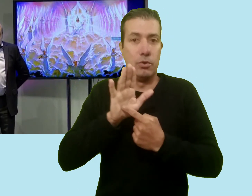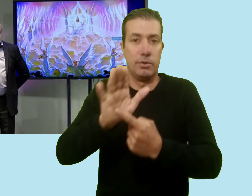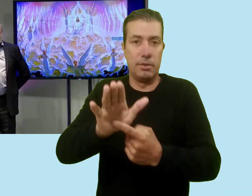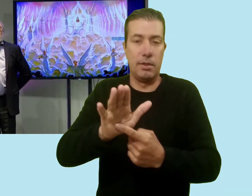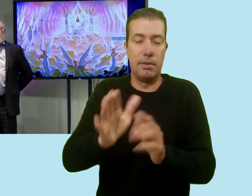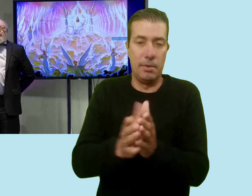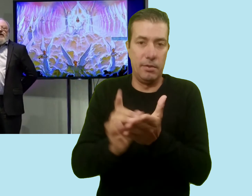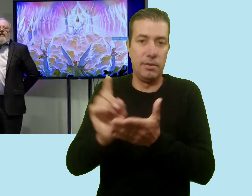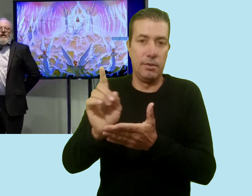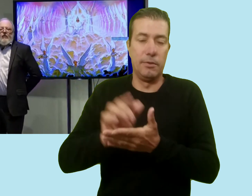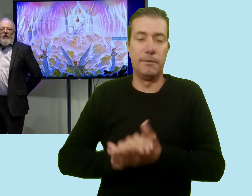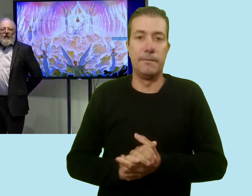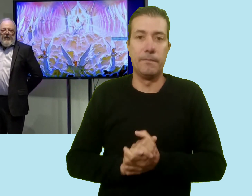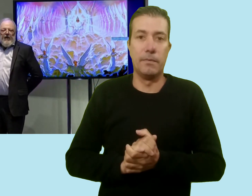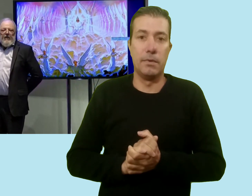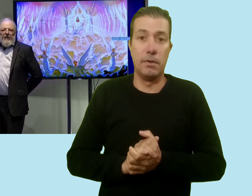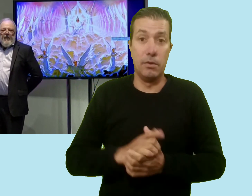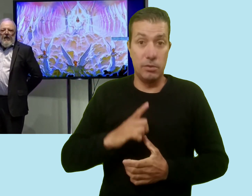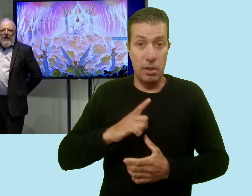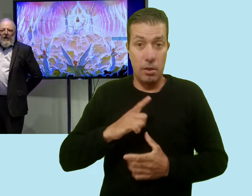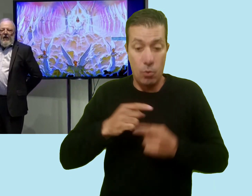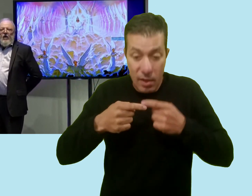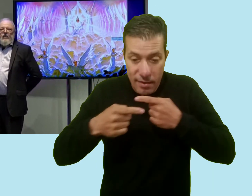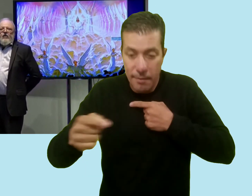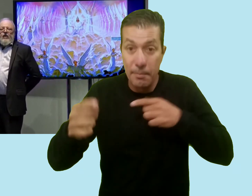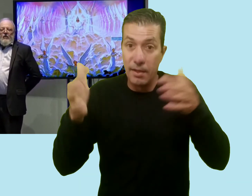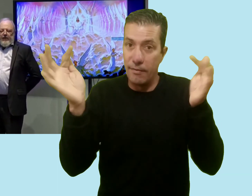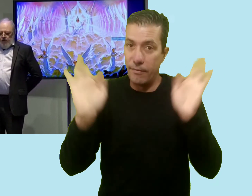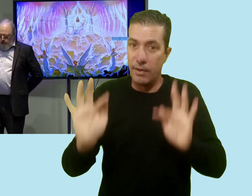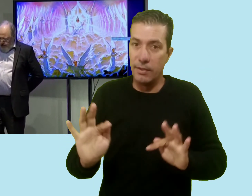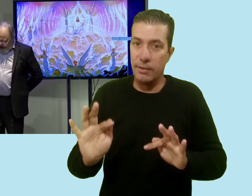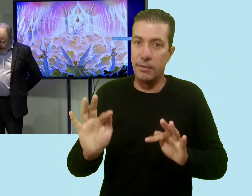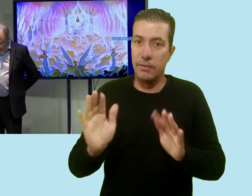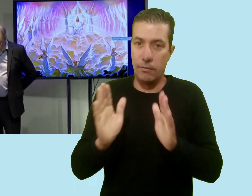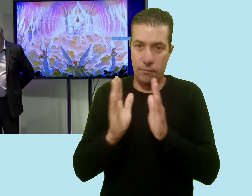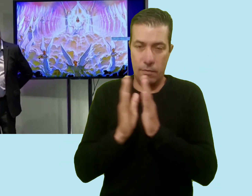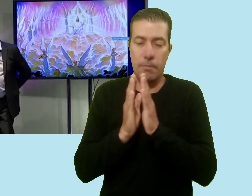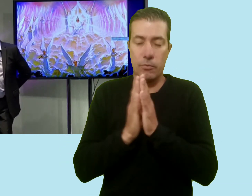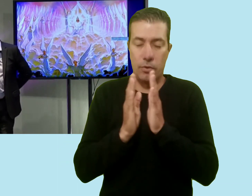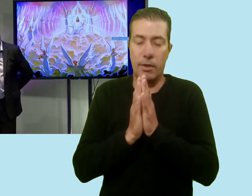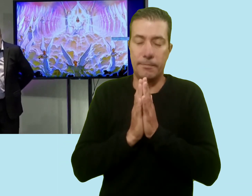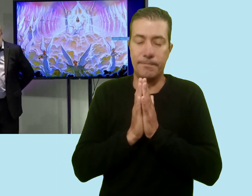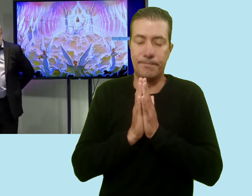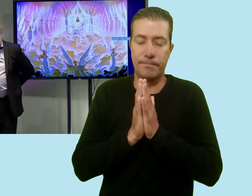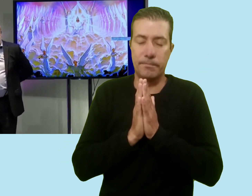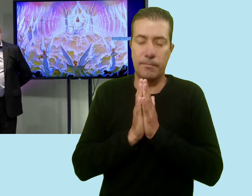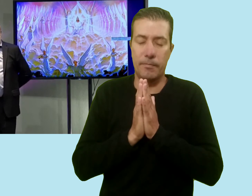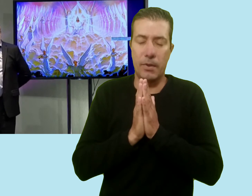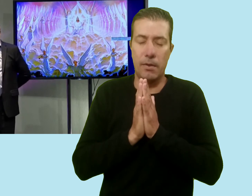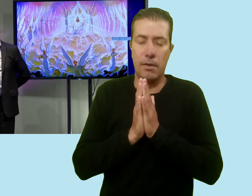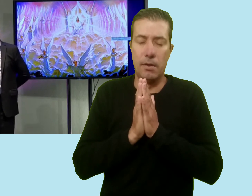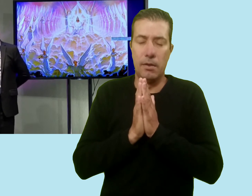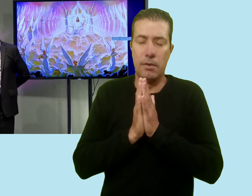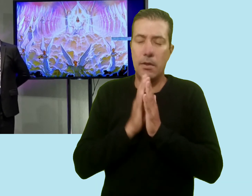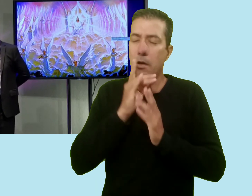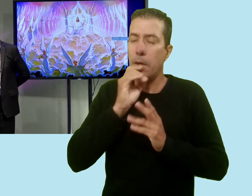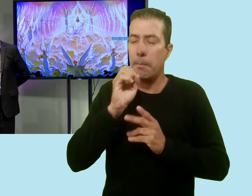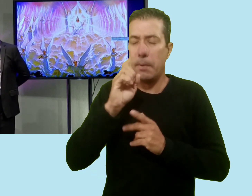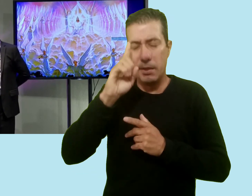criação? Ele vai nos responder através da Bíblia, tá bem? Eu quero que você tenha uma semana feliz, feche seus olhos, nós vamos